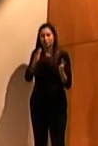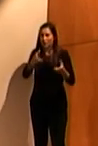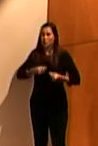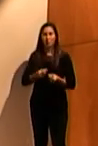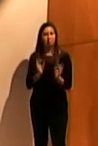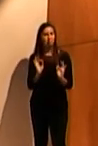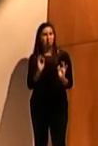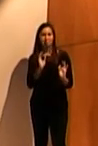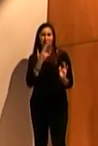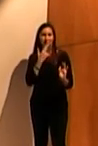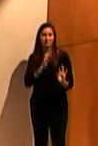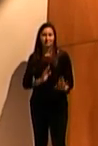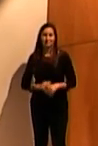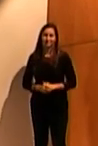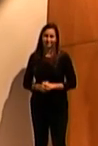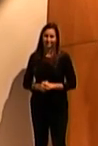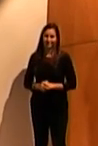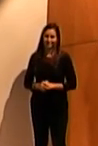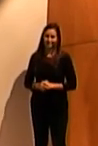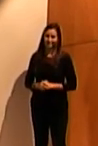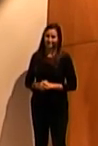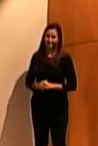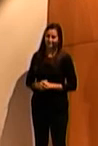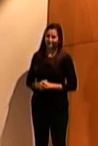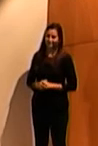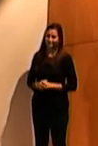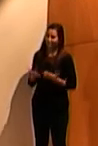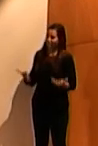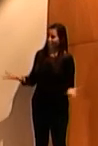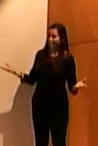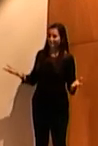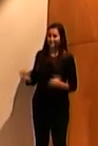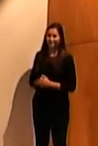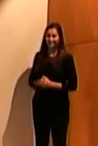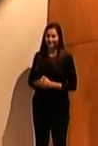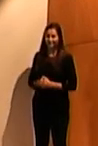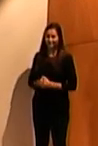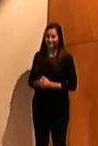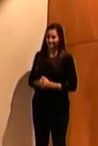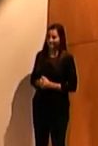accueillis dans cet espace. Voilà. Bon.